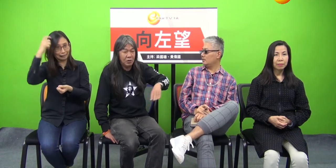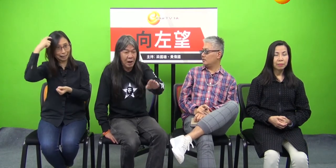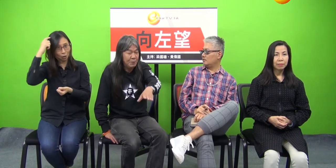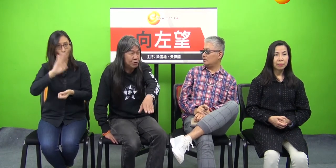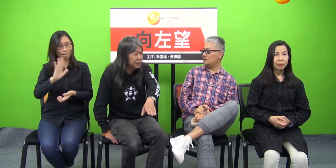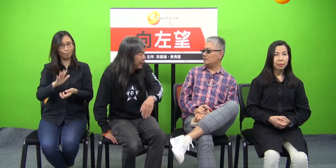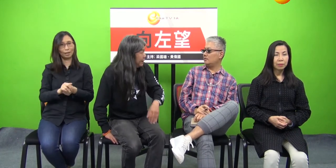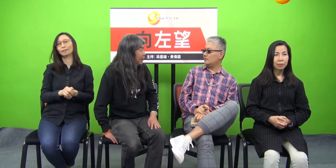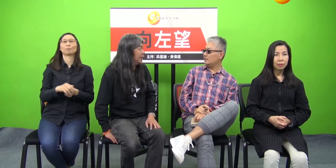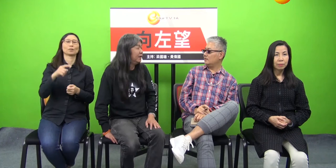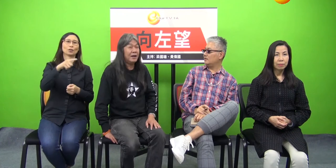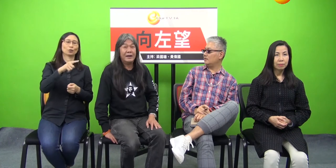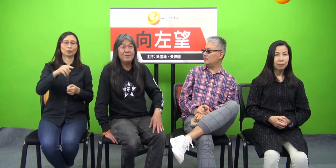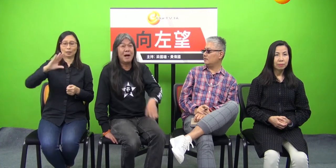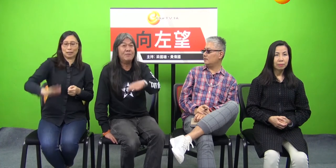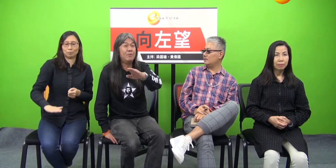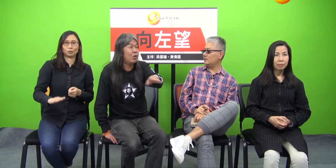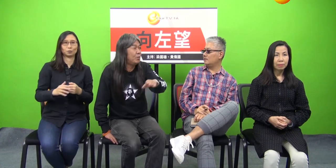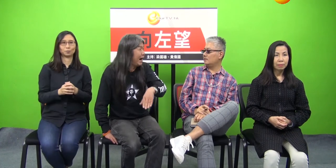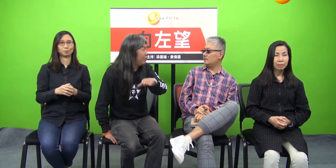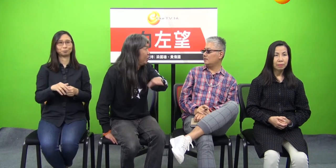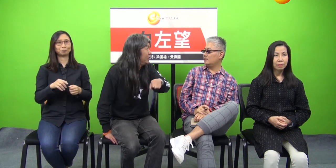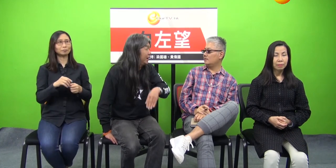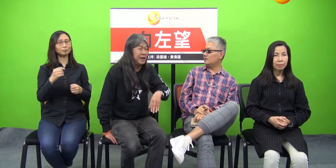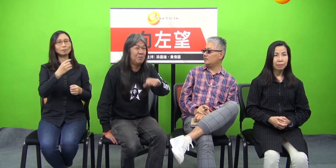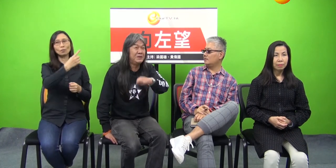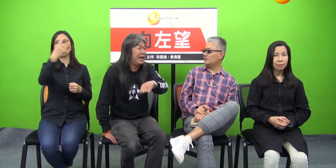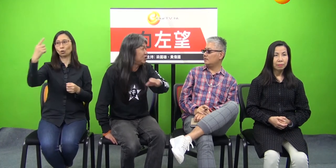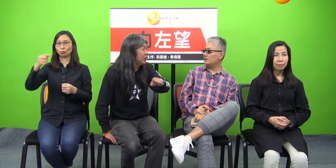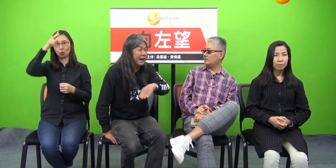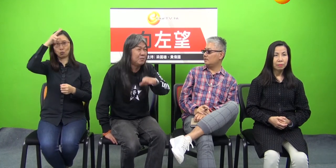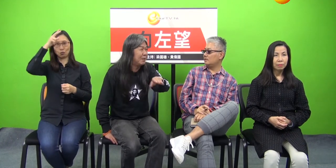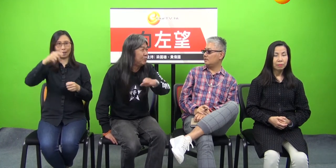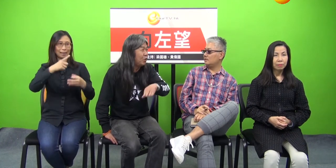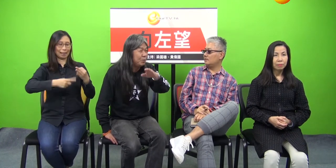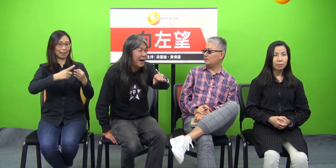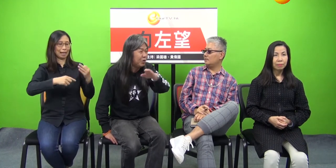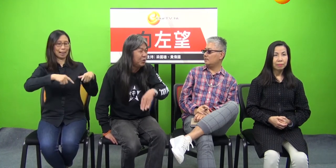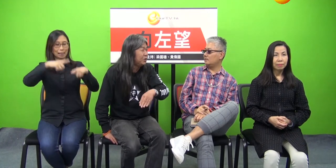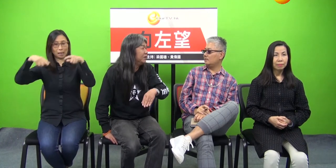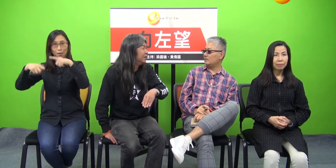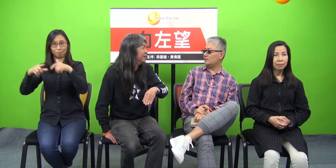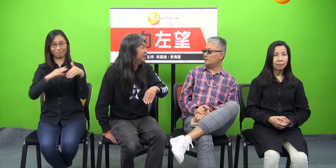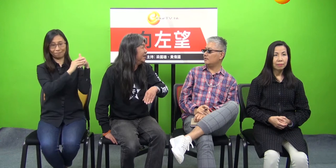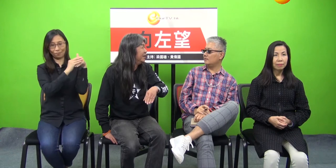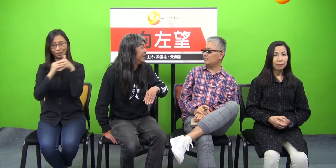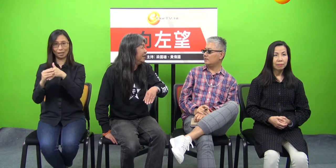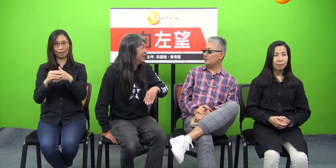冷容級別仲低啲啊！你文武百官啊，林鄭率領文武百官，